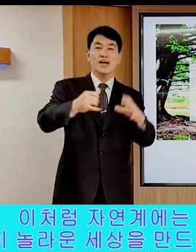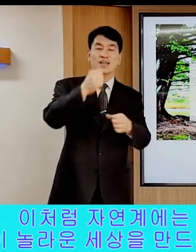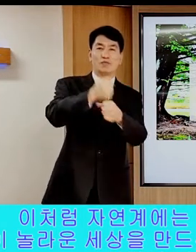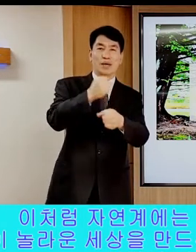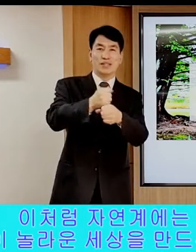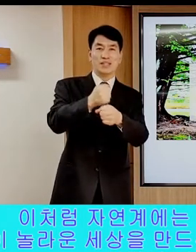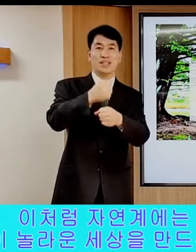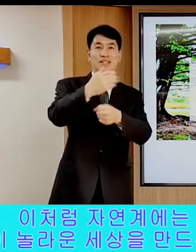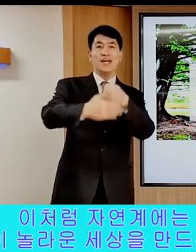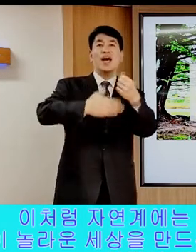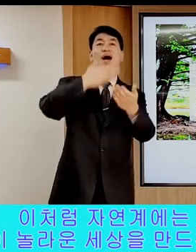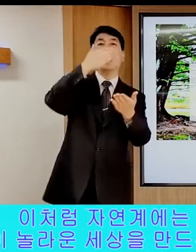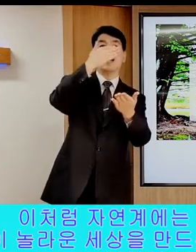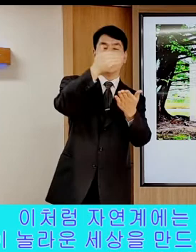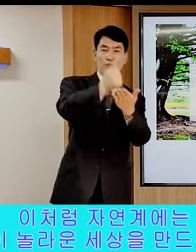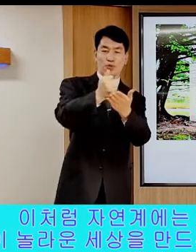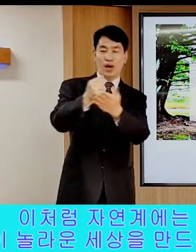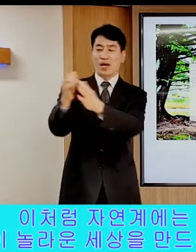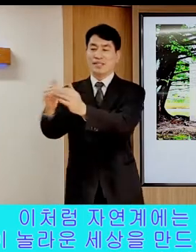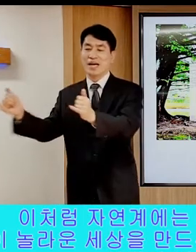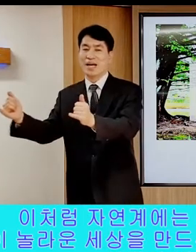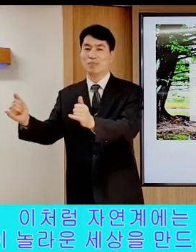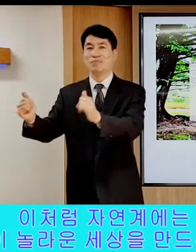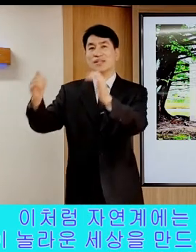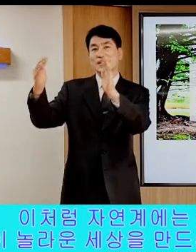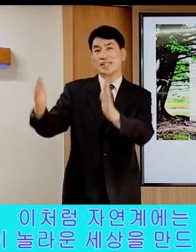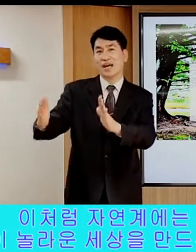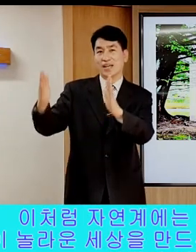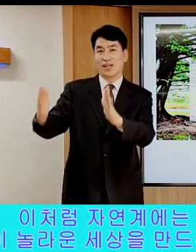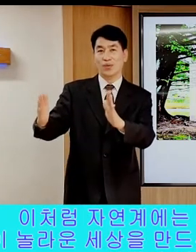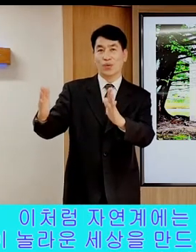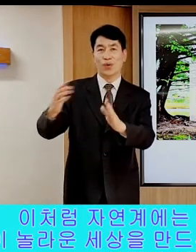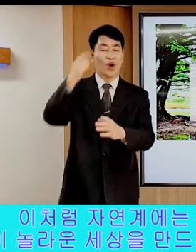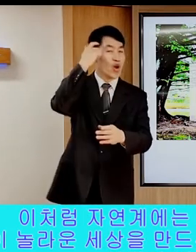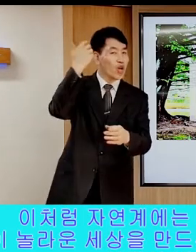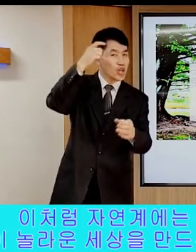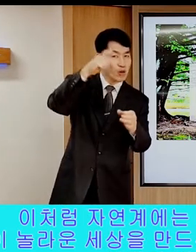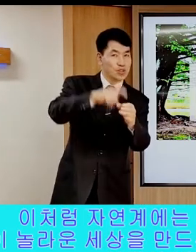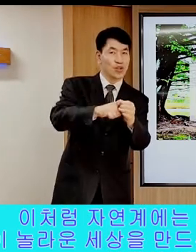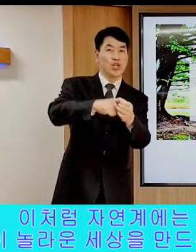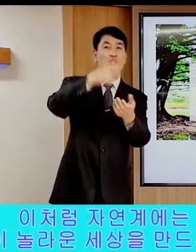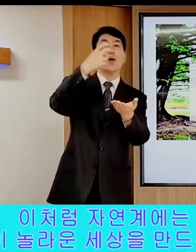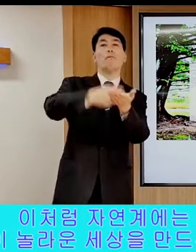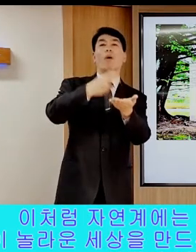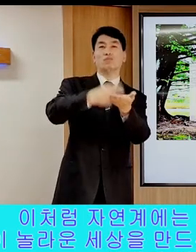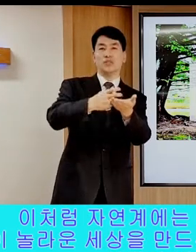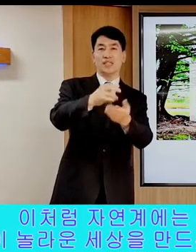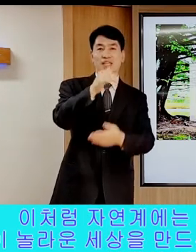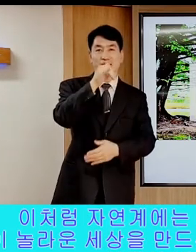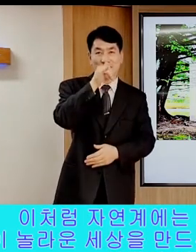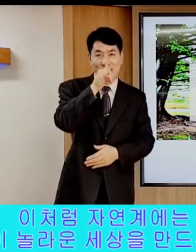세상을 만드신 하나님과 사람 사이에도 영적인 법칙이